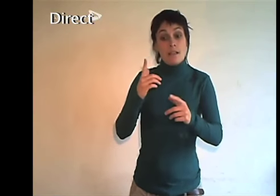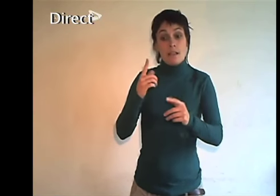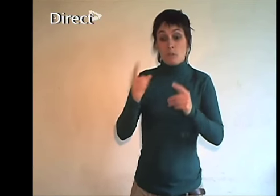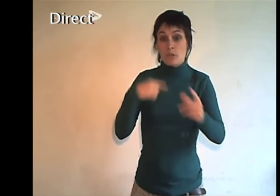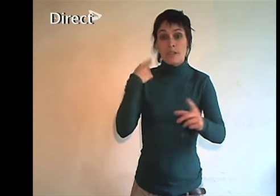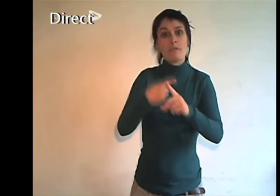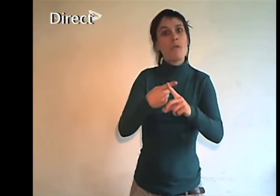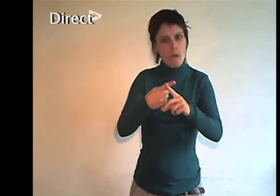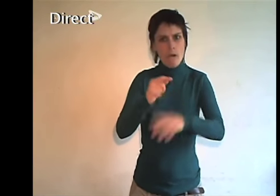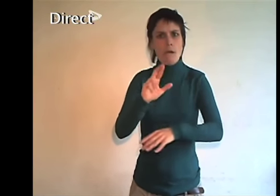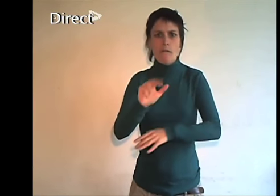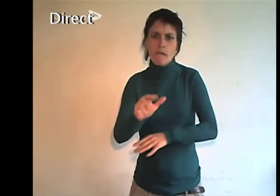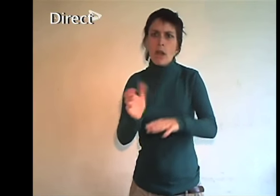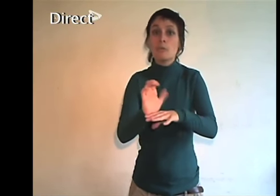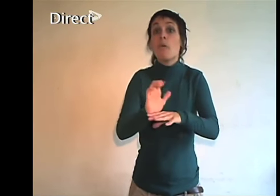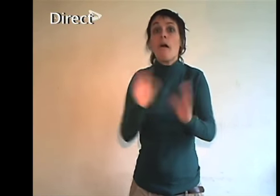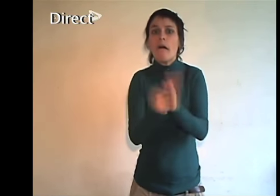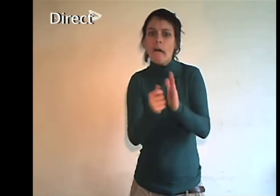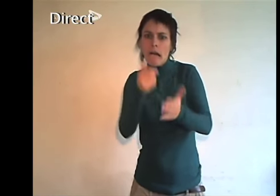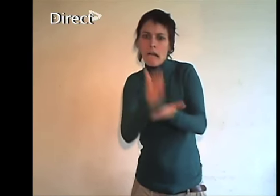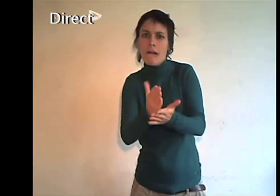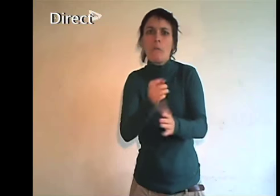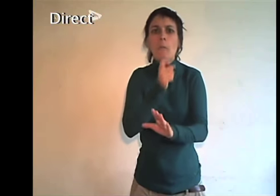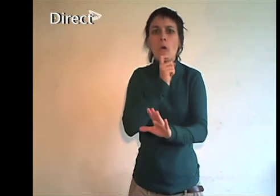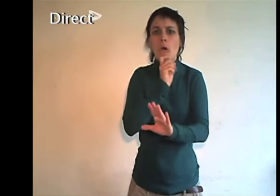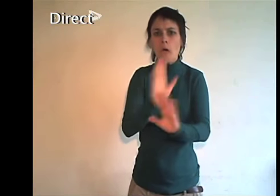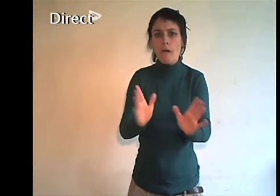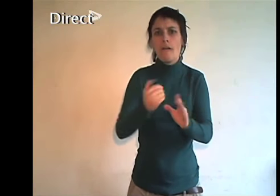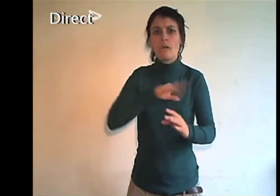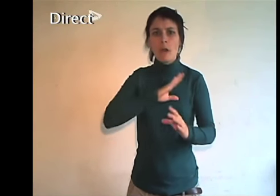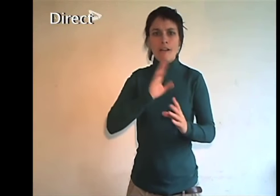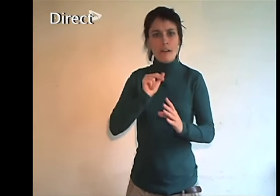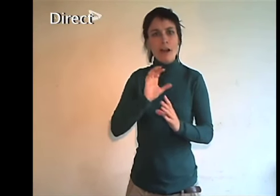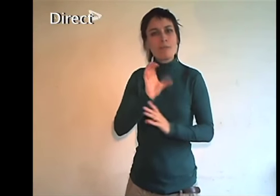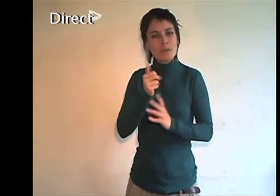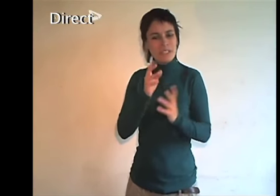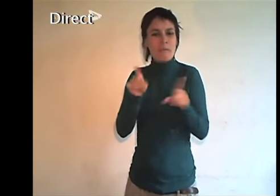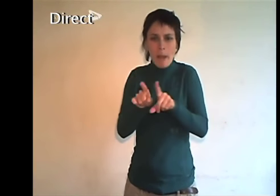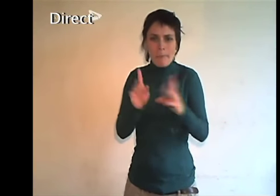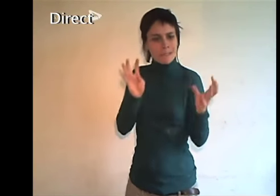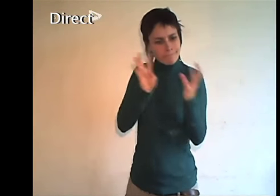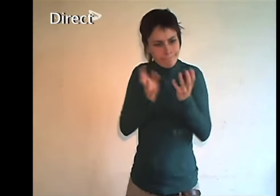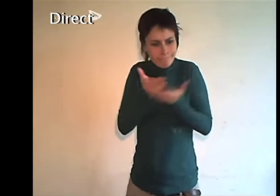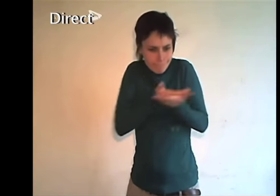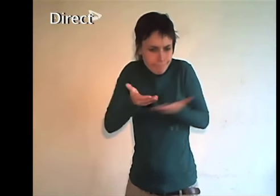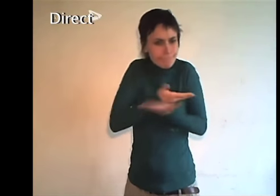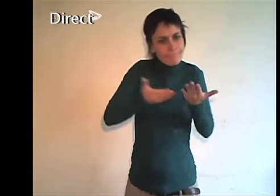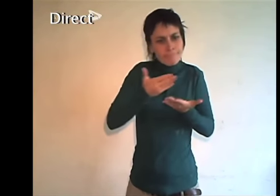qu'on va fonctionner comme on a fonctionné là, à se voir, à essayer de défricher les choses et puis à travailler là-dessus sur qu'est-ce qui menace